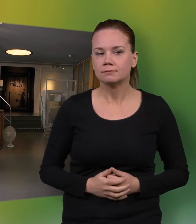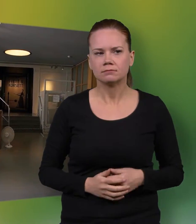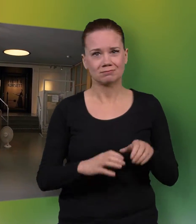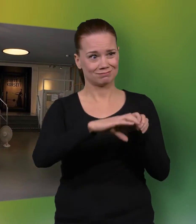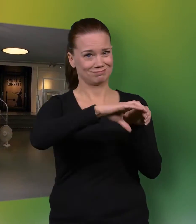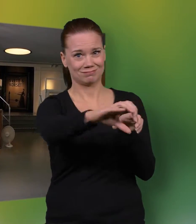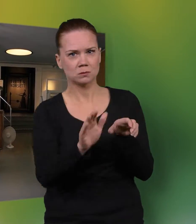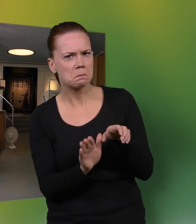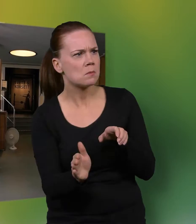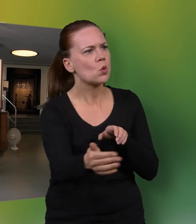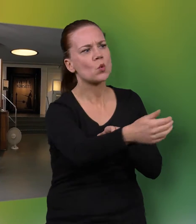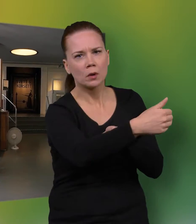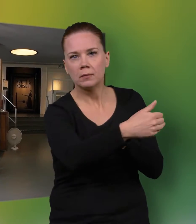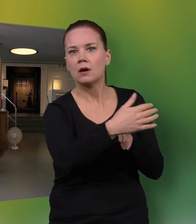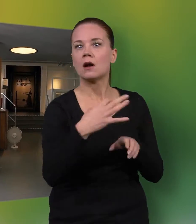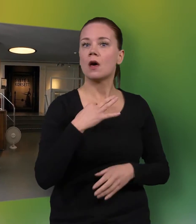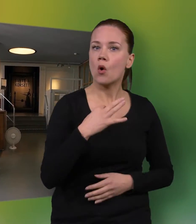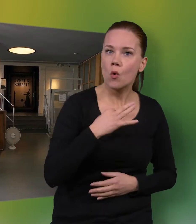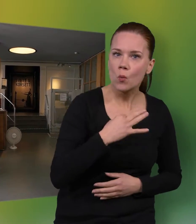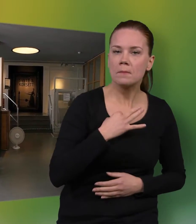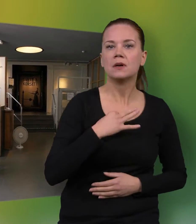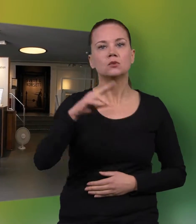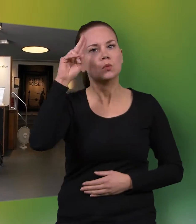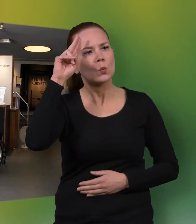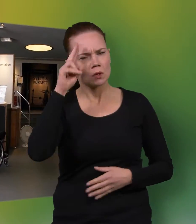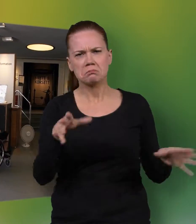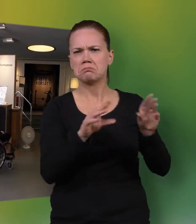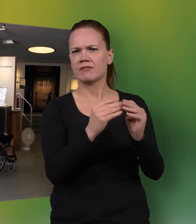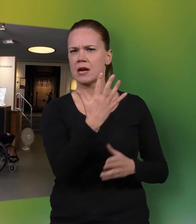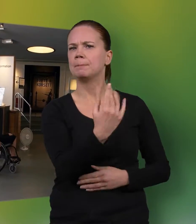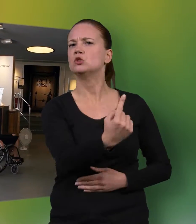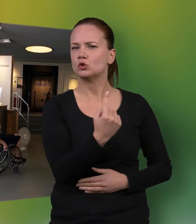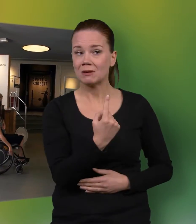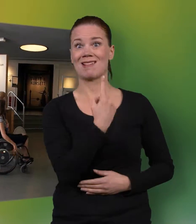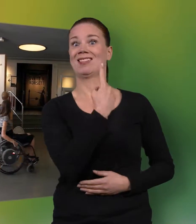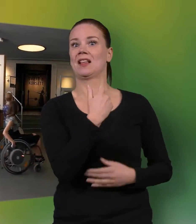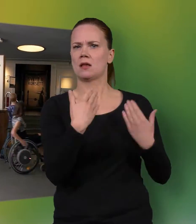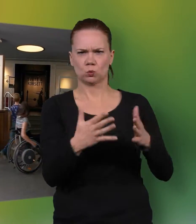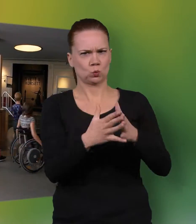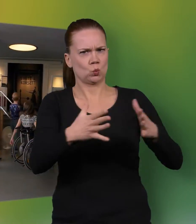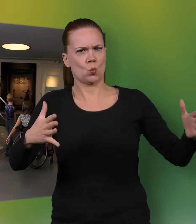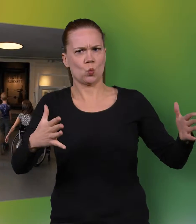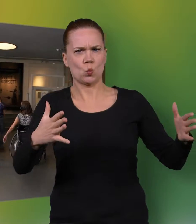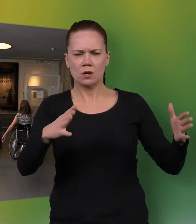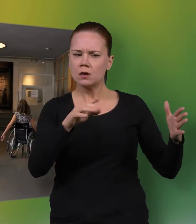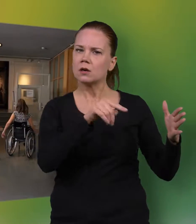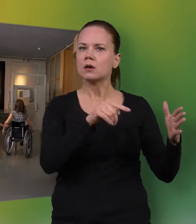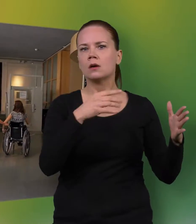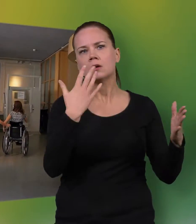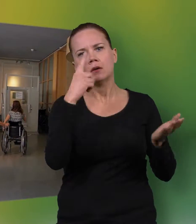Bakom informationsdisken finns garderob och toaletter. Det finns totalt 5 toaletter. En av dem är en större med plats